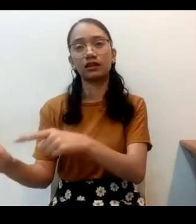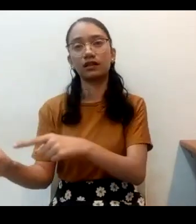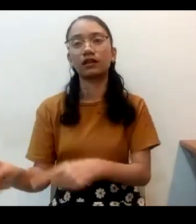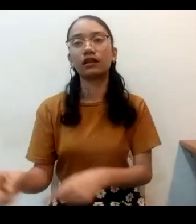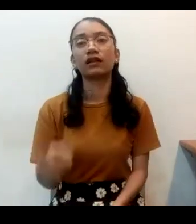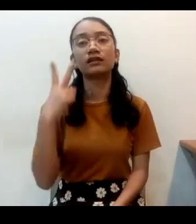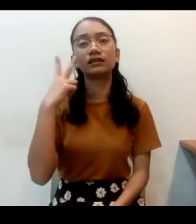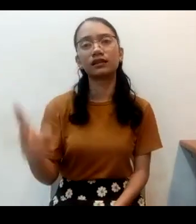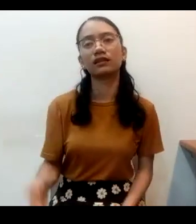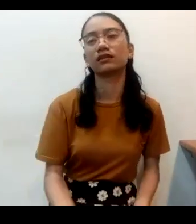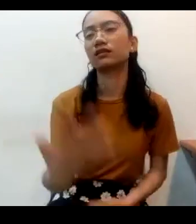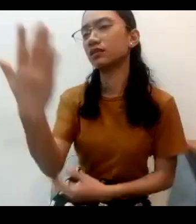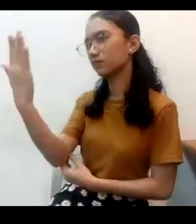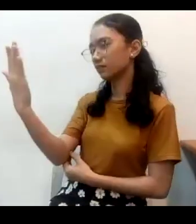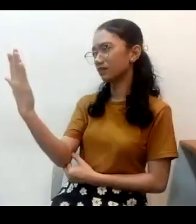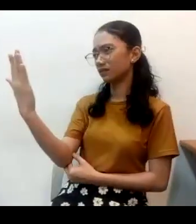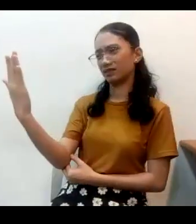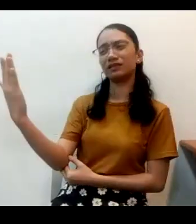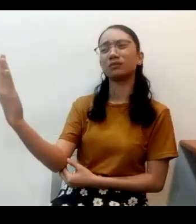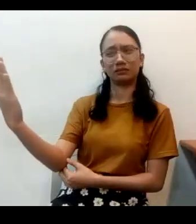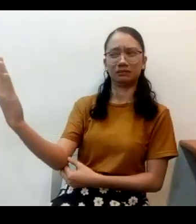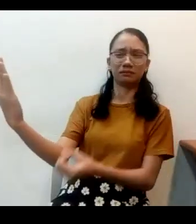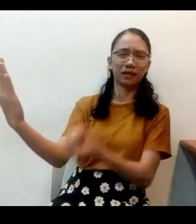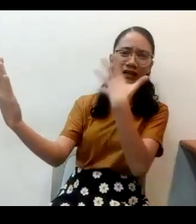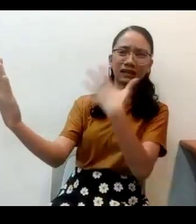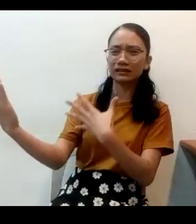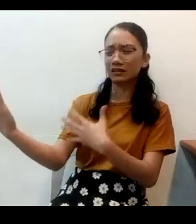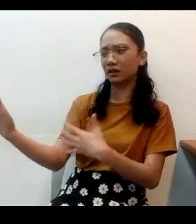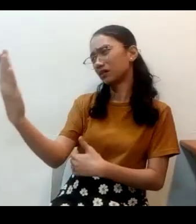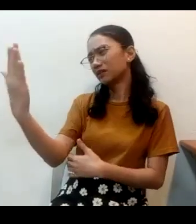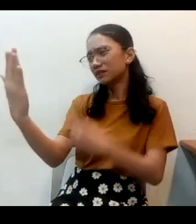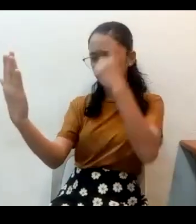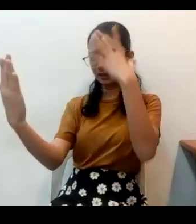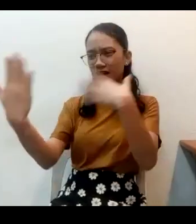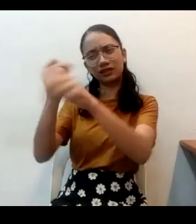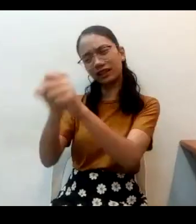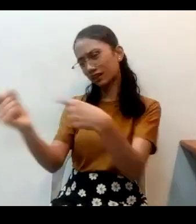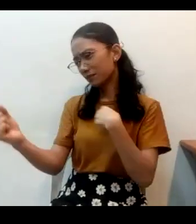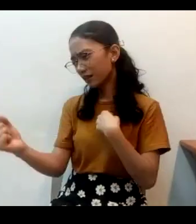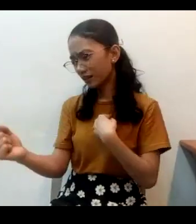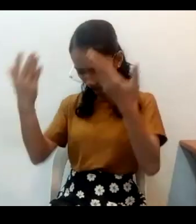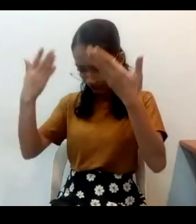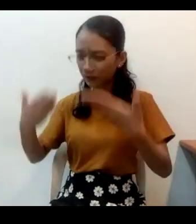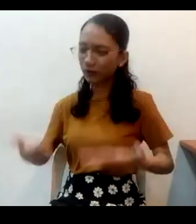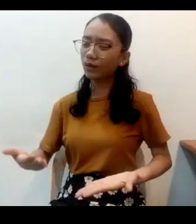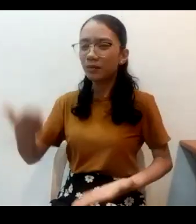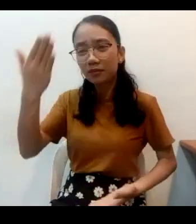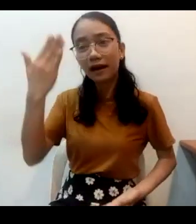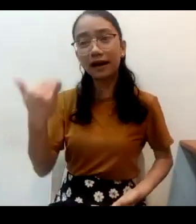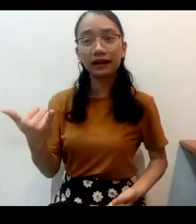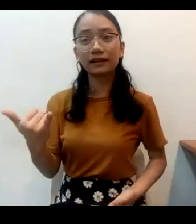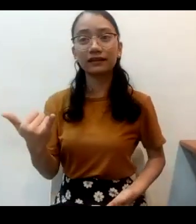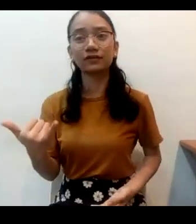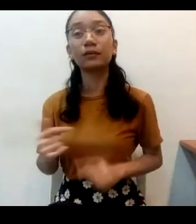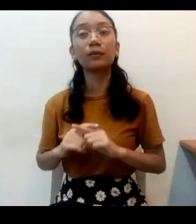he complained, why God made me like this? Kaya sa tuwing tumitingin po siya sa salamin, nagreklamo talaga siya. Bakit pa ako nilikha ng ganito ng Diyos?